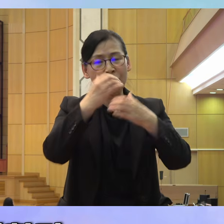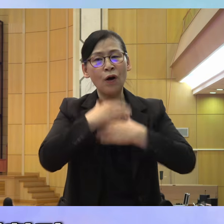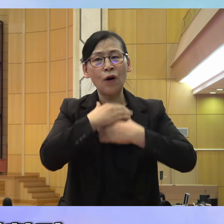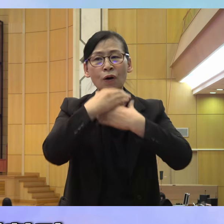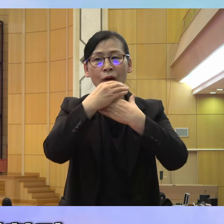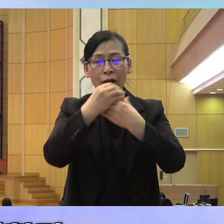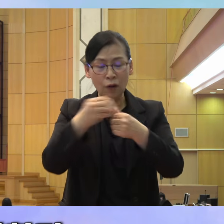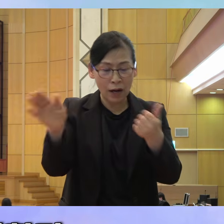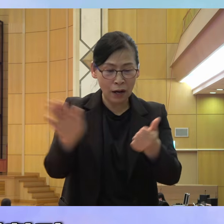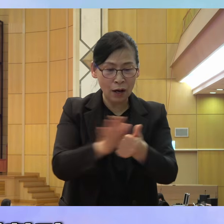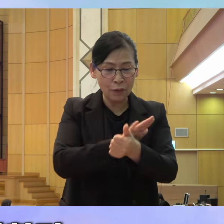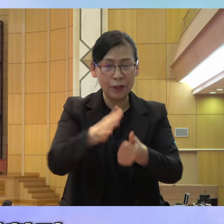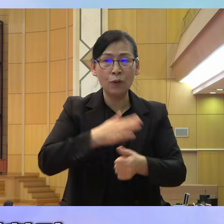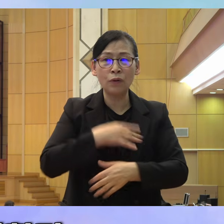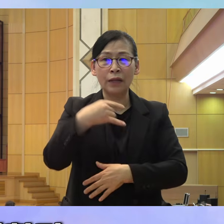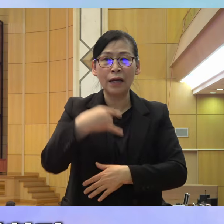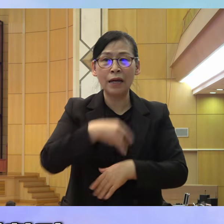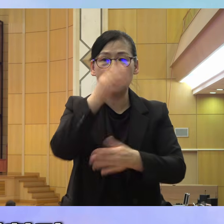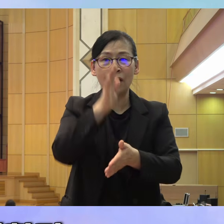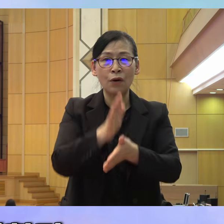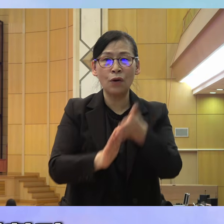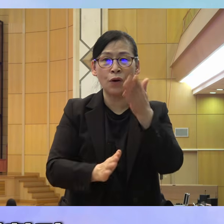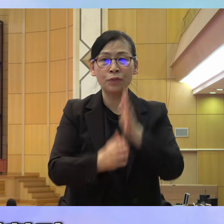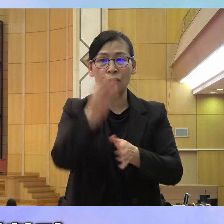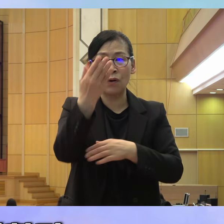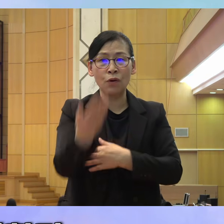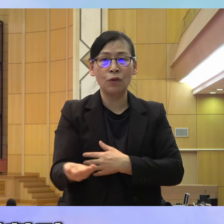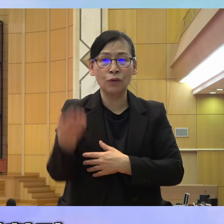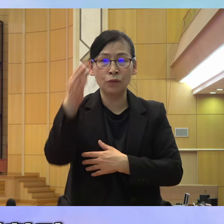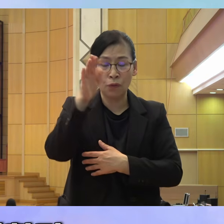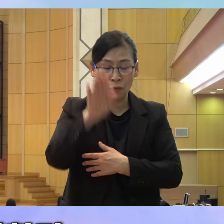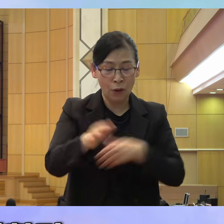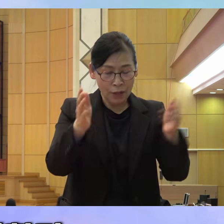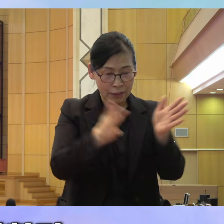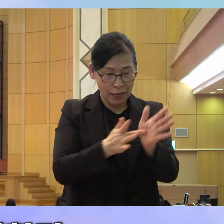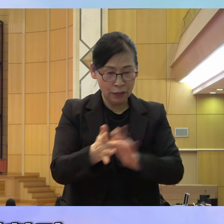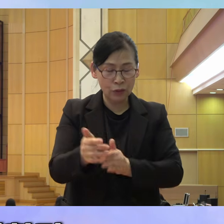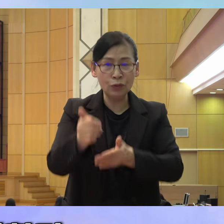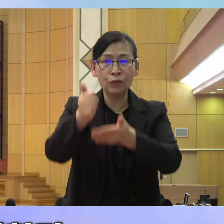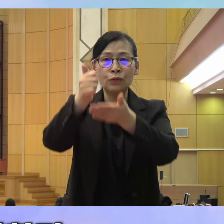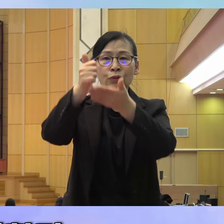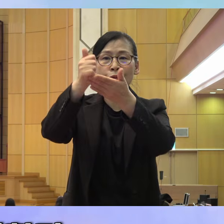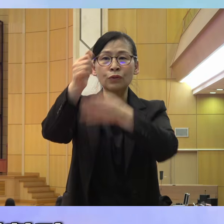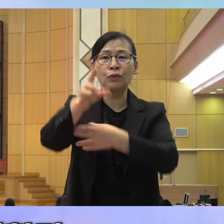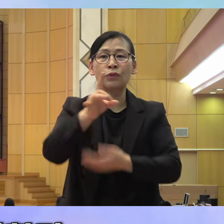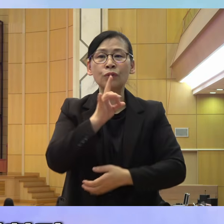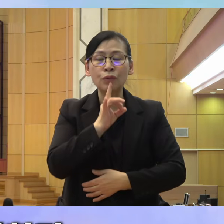세상 평안과 위로 내게 없어도 예수,